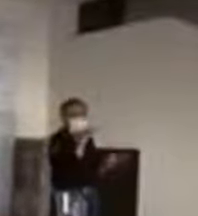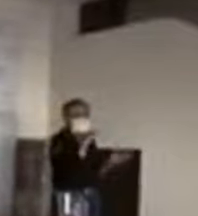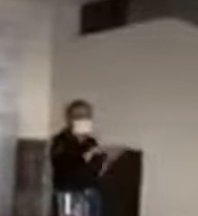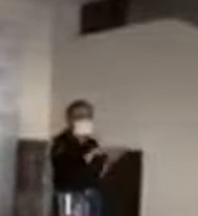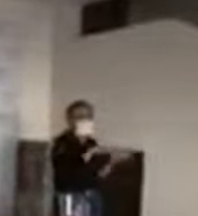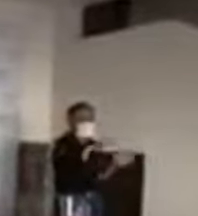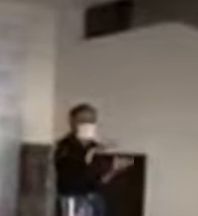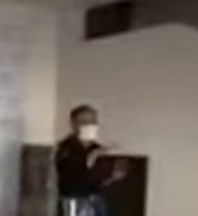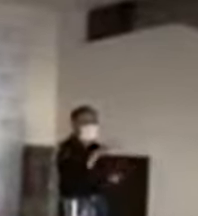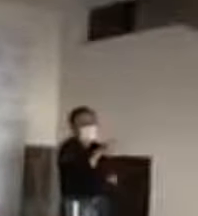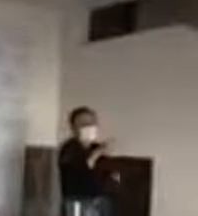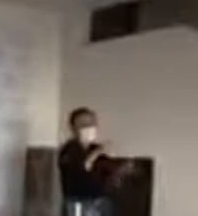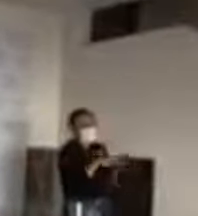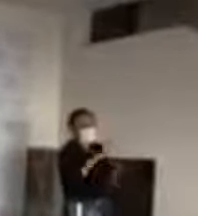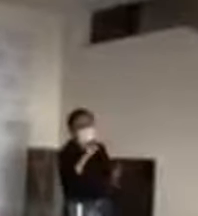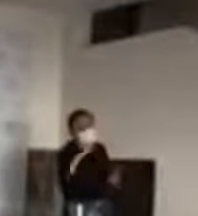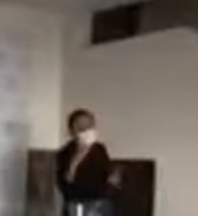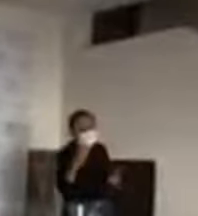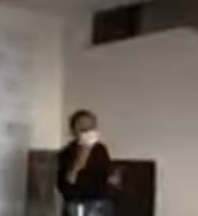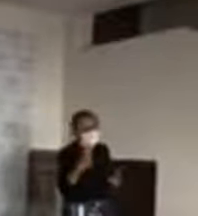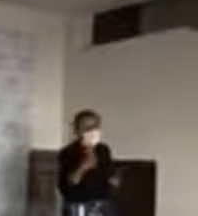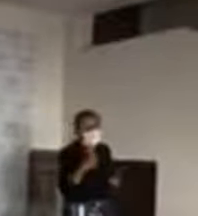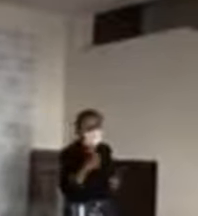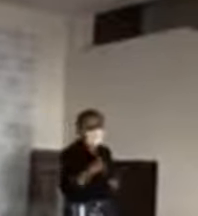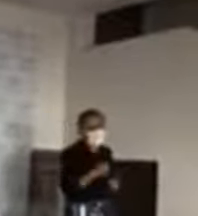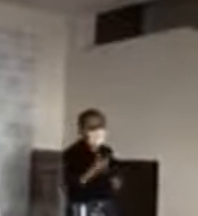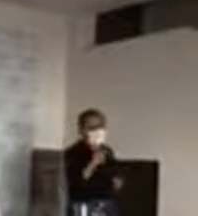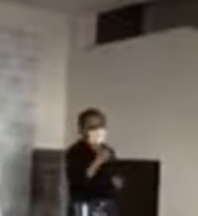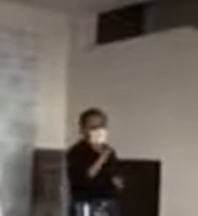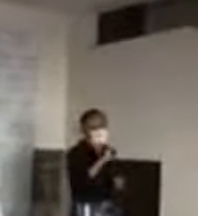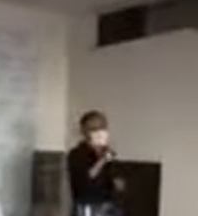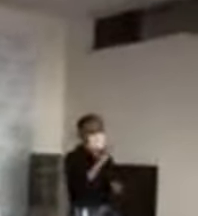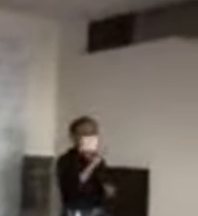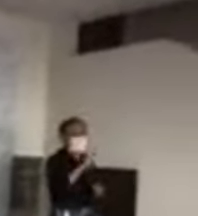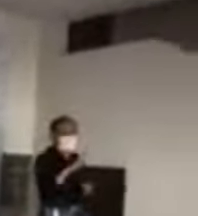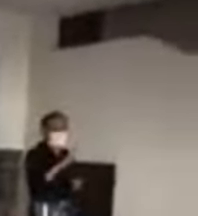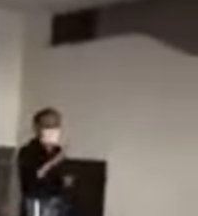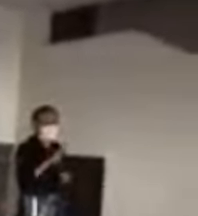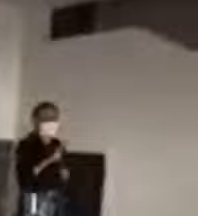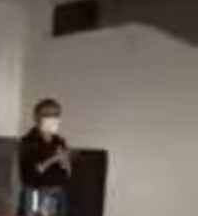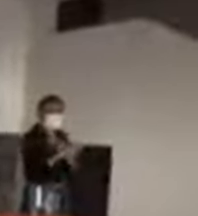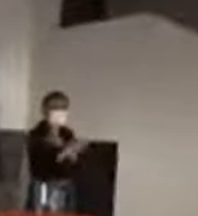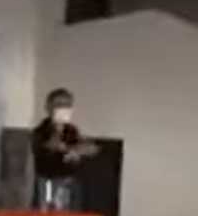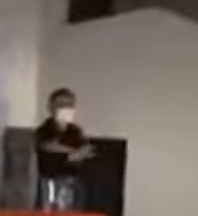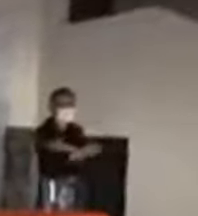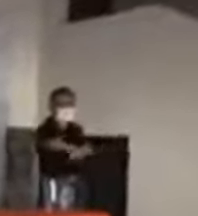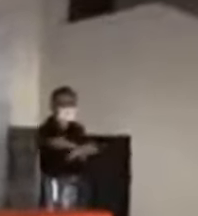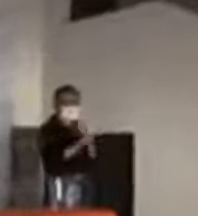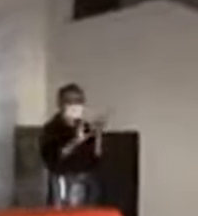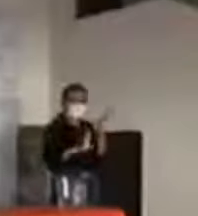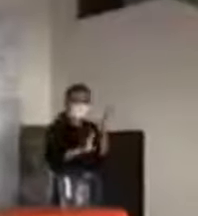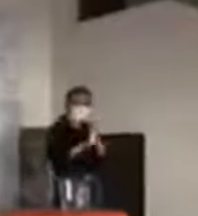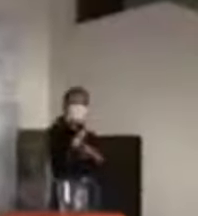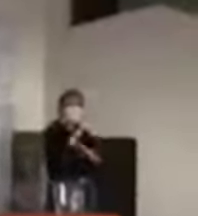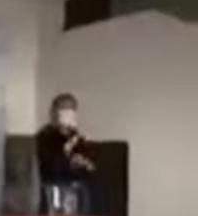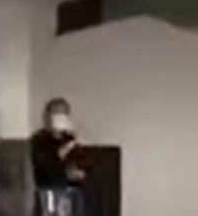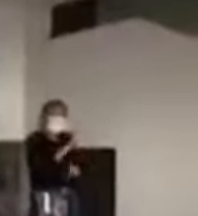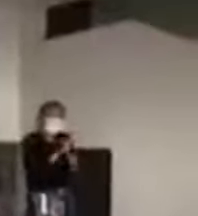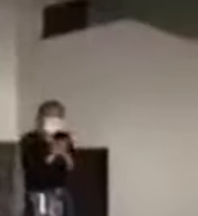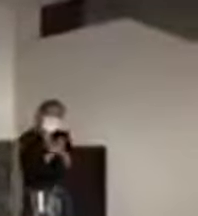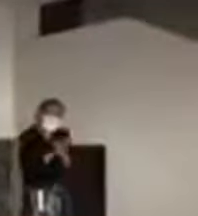2019-2021. Héctor abraza con éxito y con amor las causas de los jóvenes.